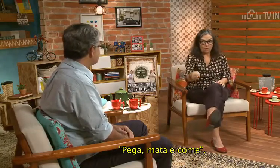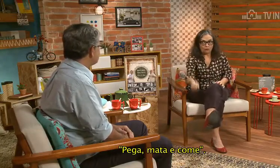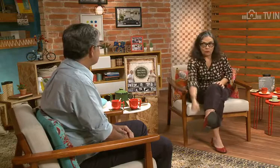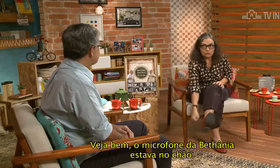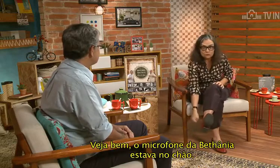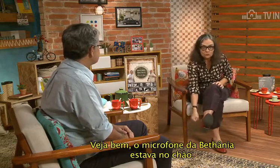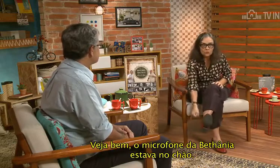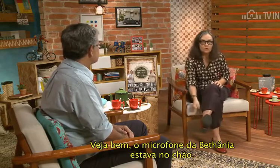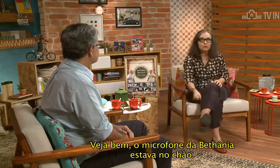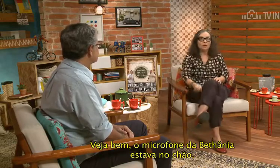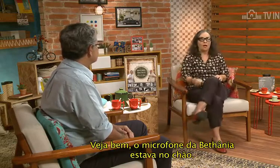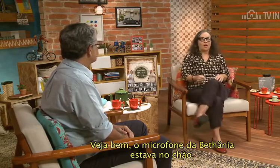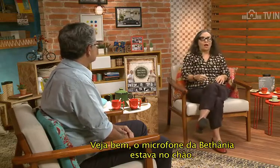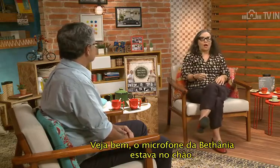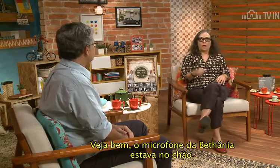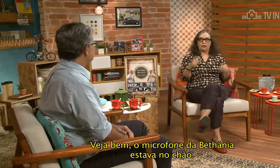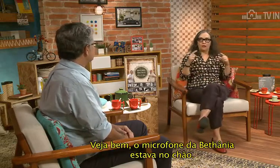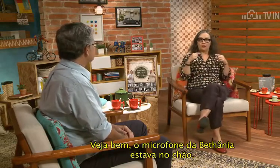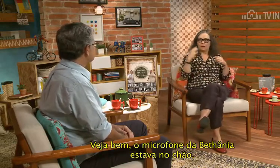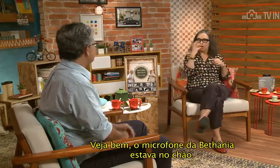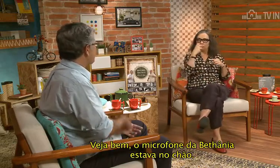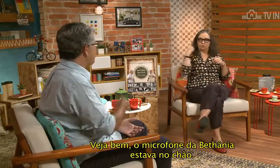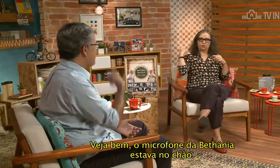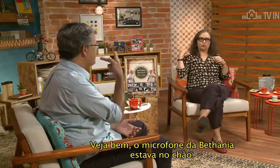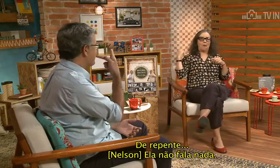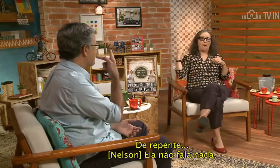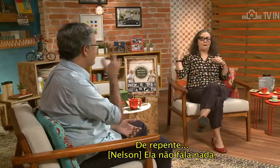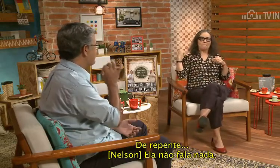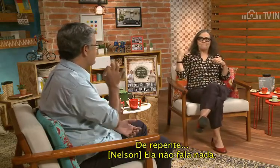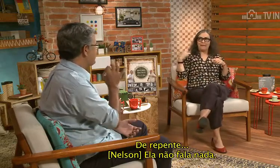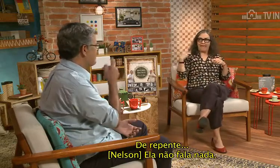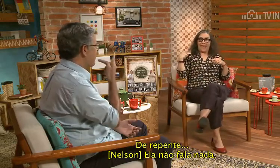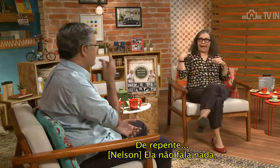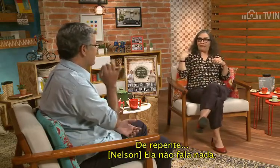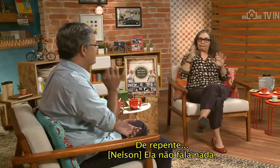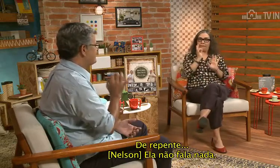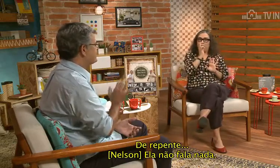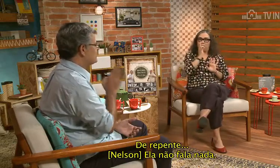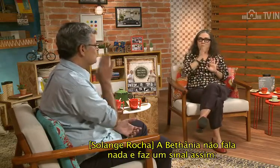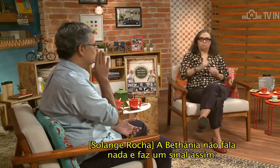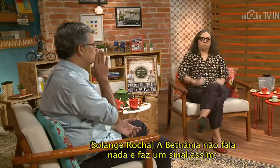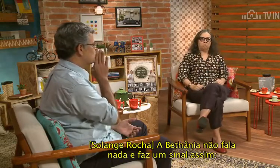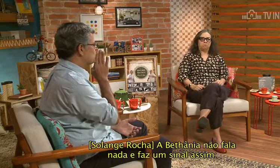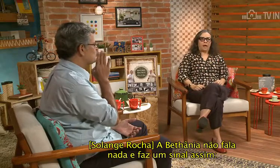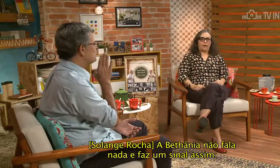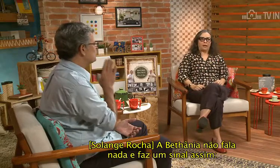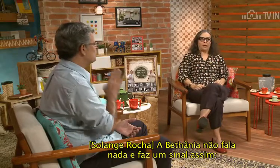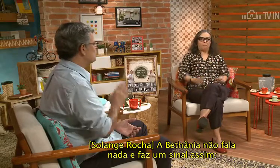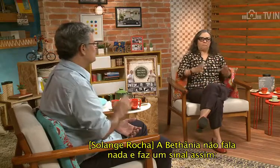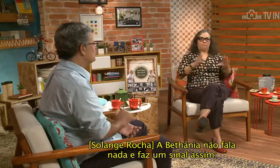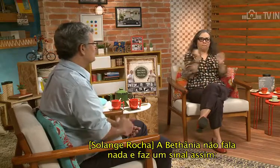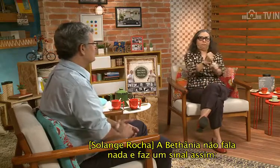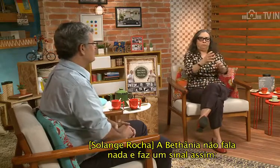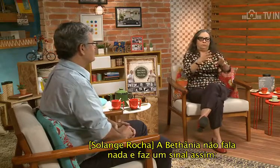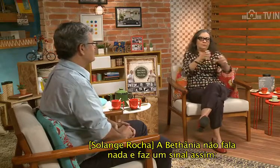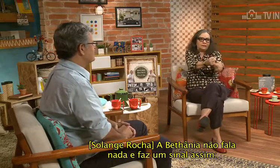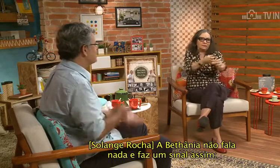Veja bem O microfone da Bethânia estava no chão De repente A Bethânia não fala nada Aí ela faz um sinal assim